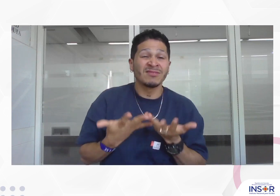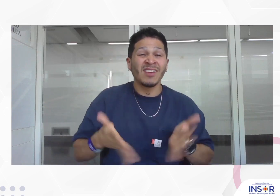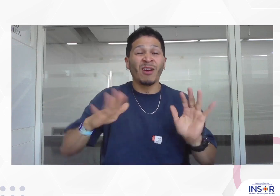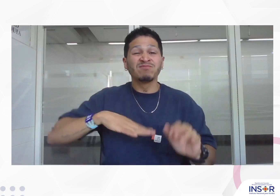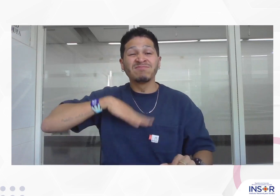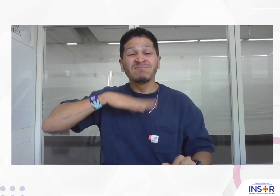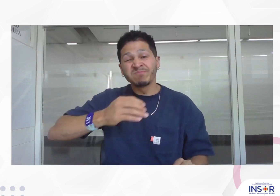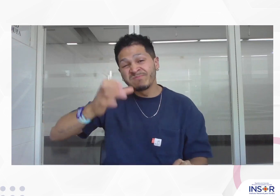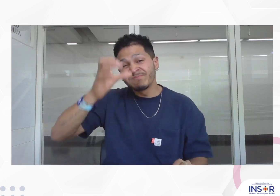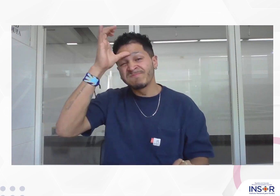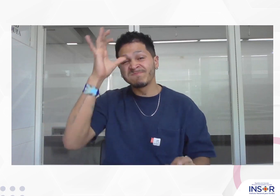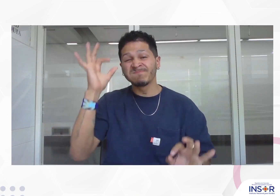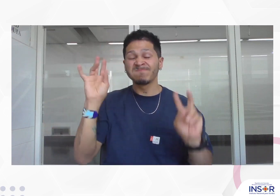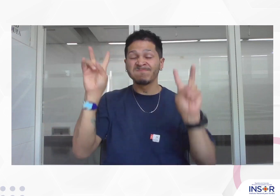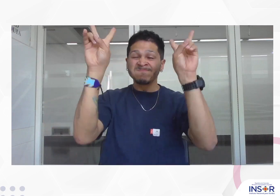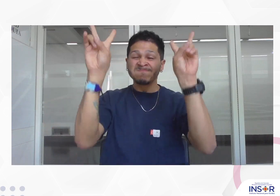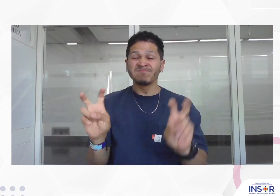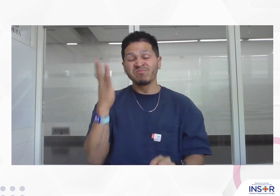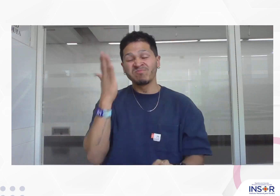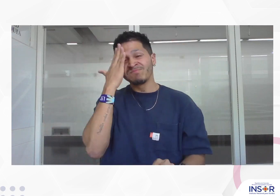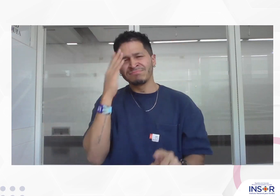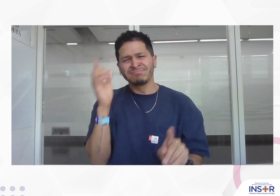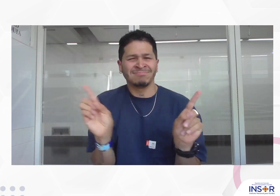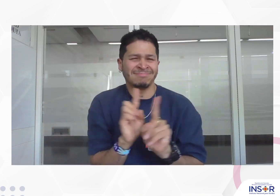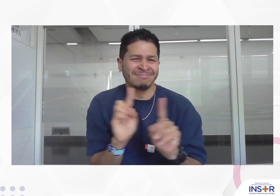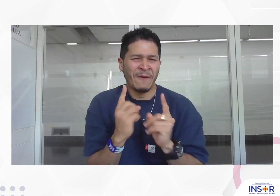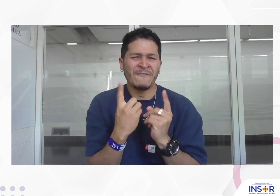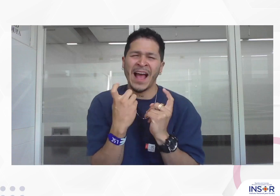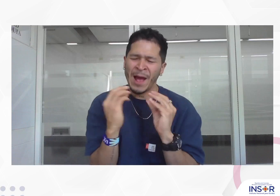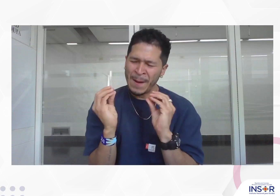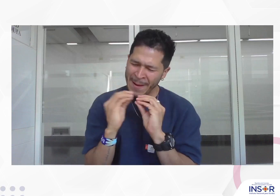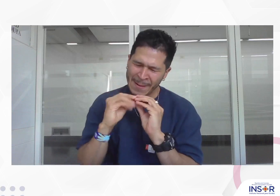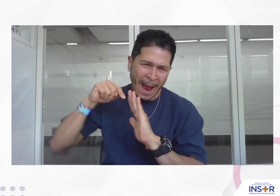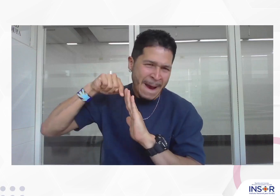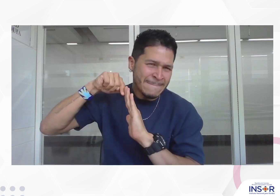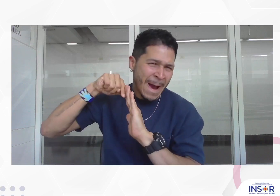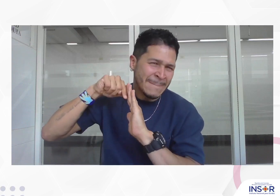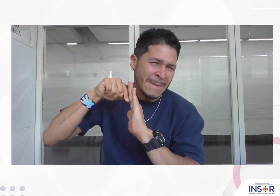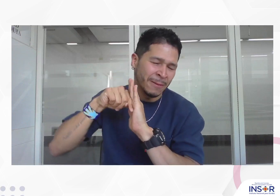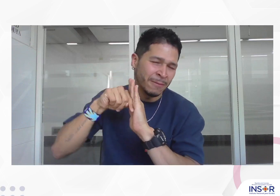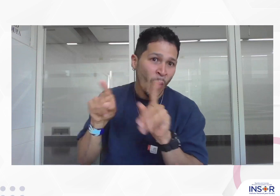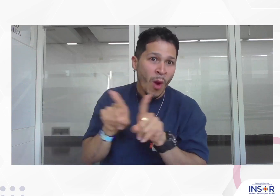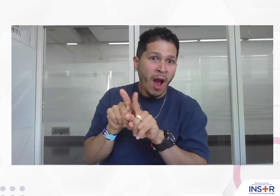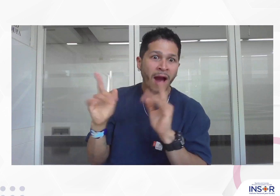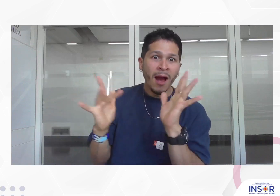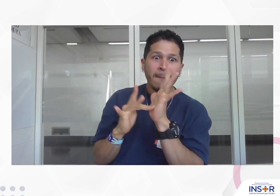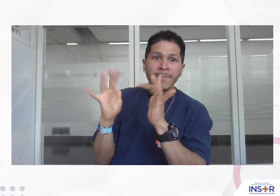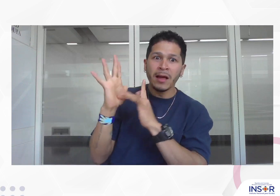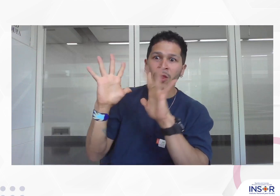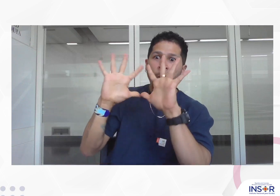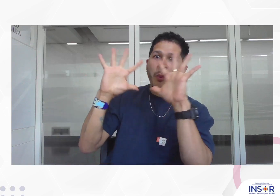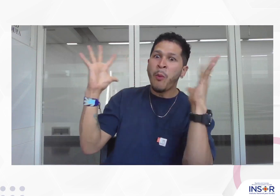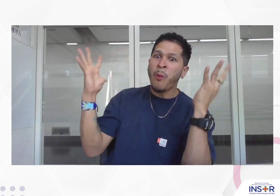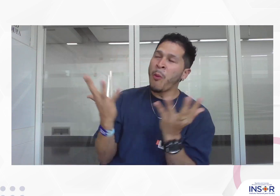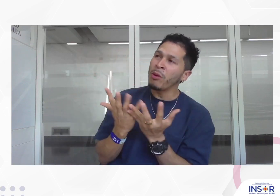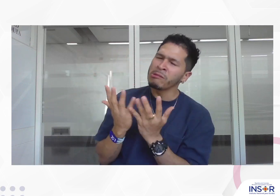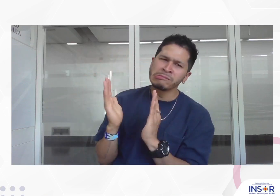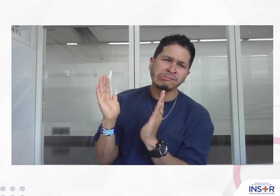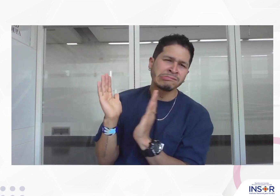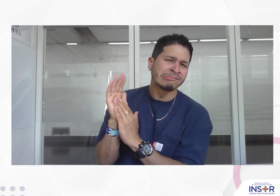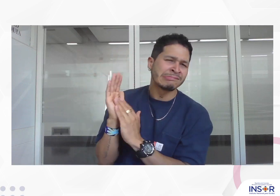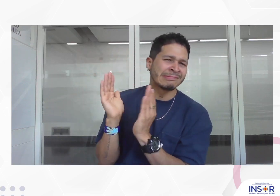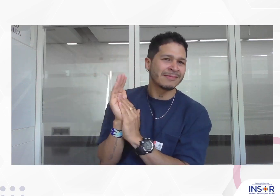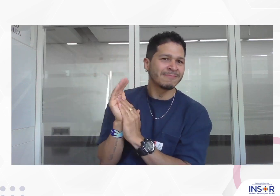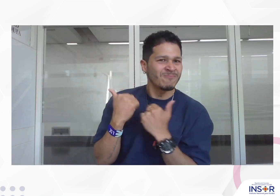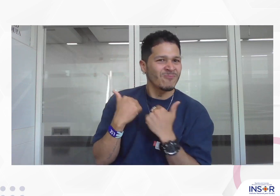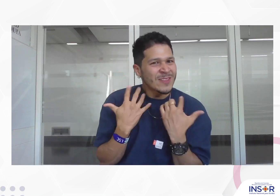espacio. Espero que sea de vital importancia para nuevos conocimientos. No significa que esto ya esté terminado, sino que nos falta